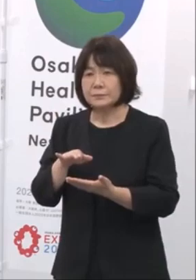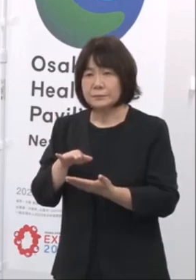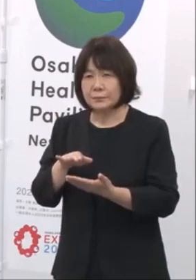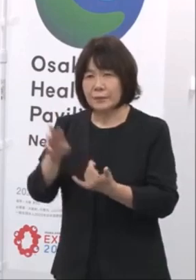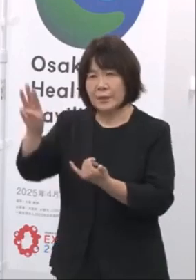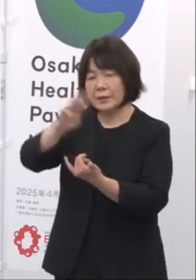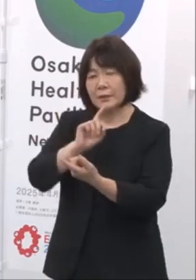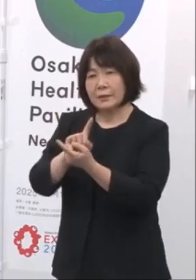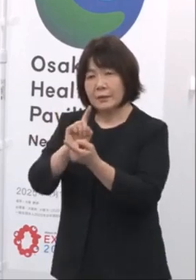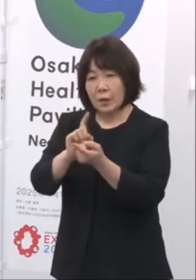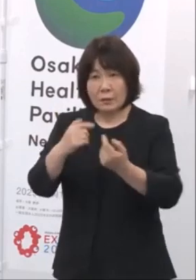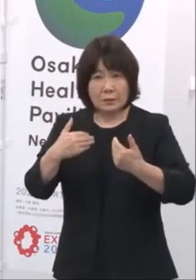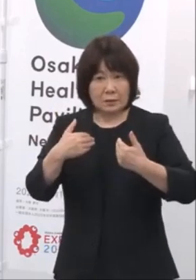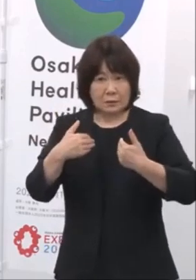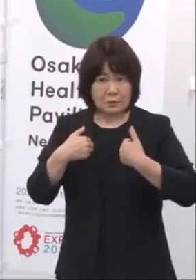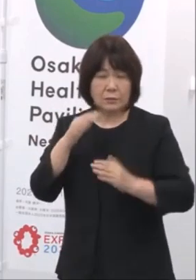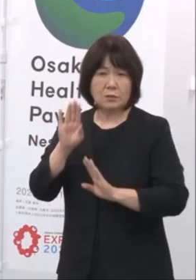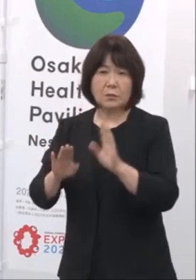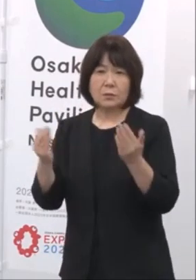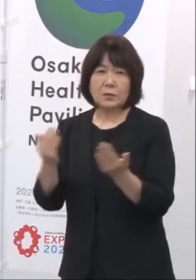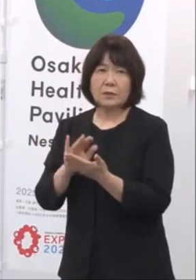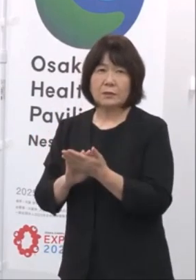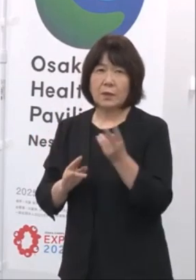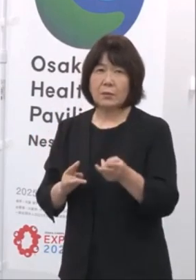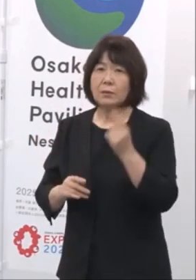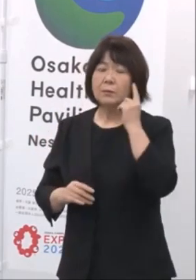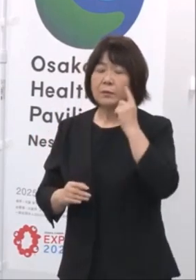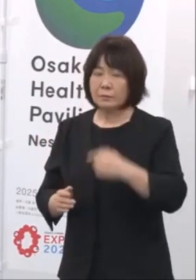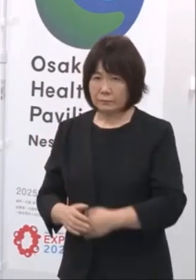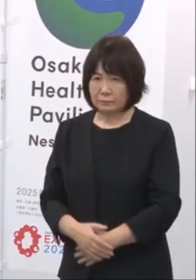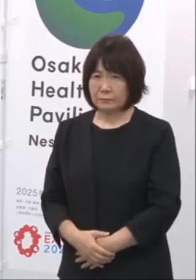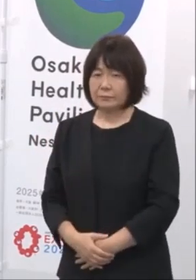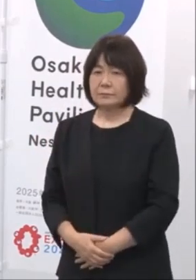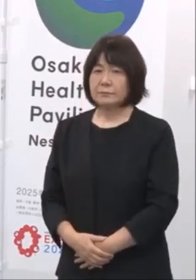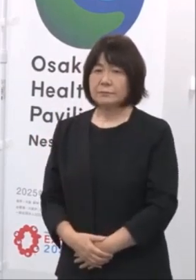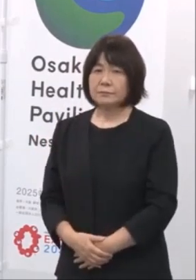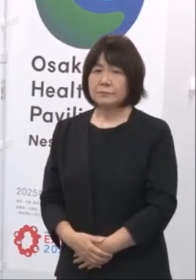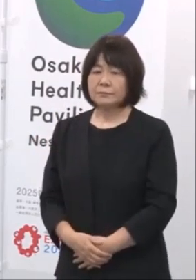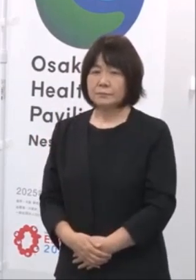その災害対応をしていくというような状況になっているんだとは思います。